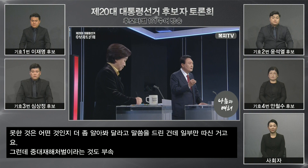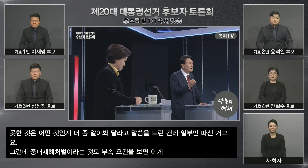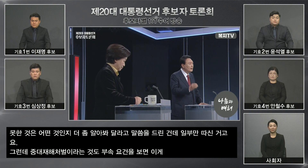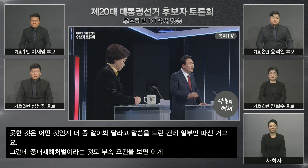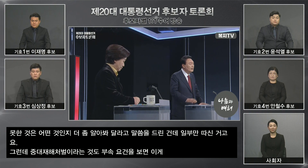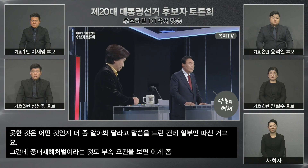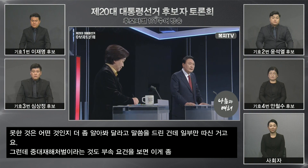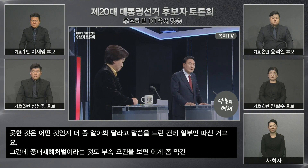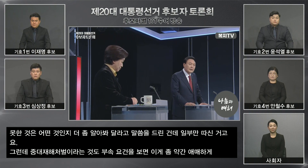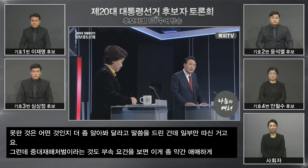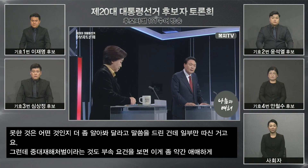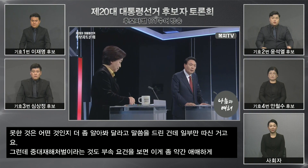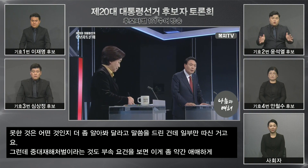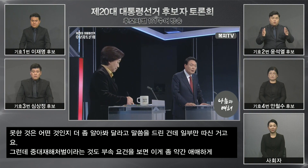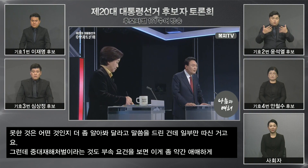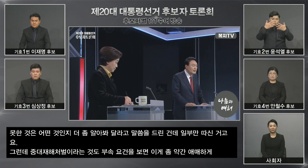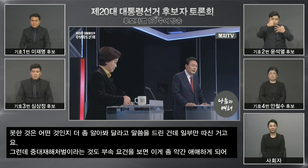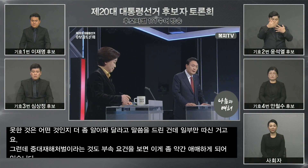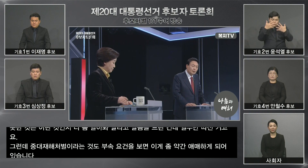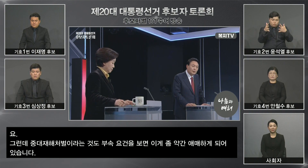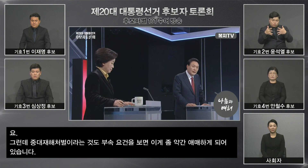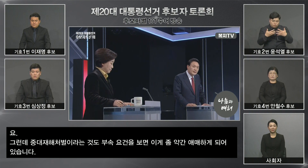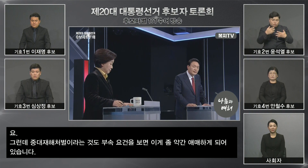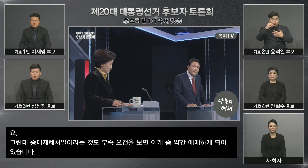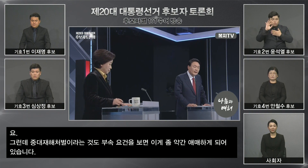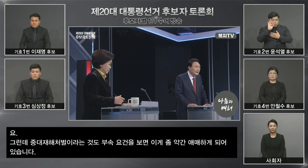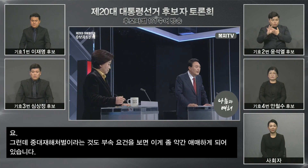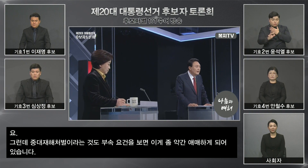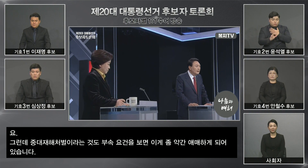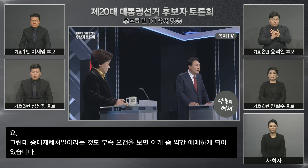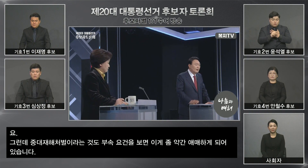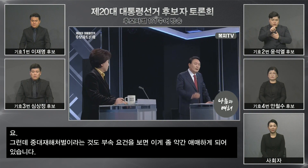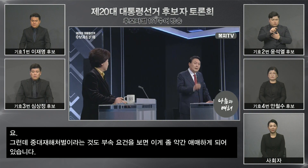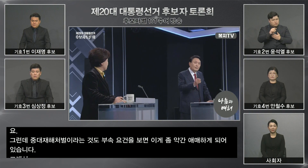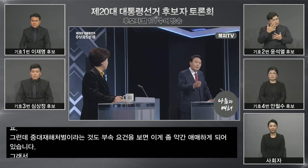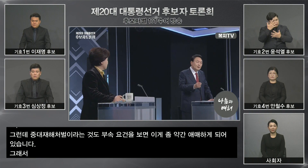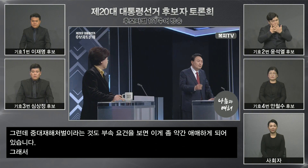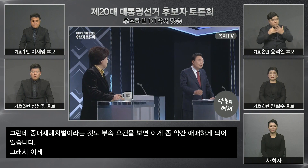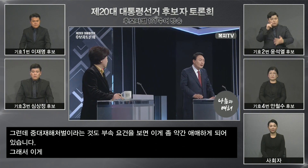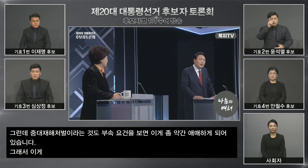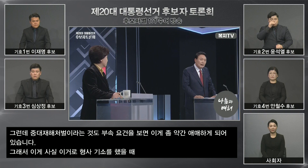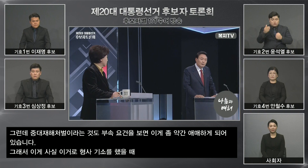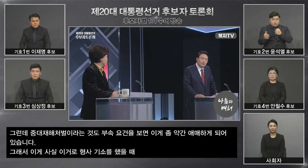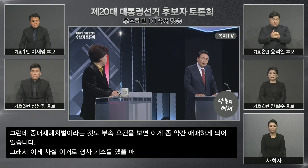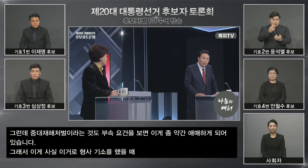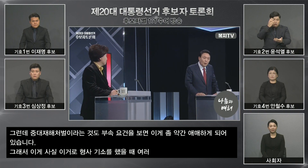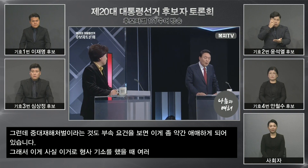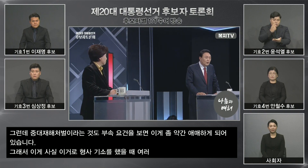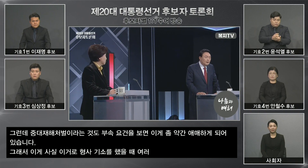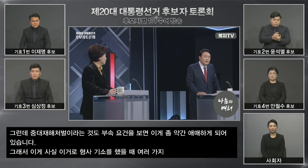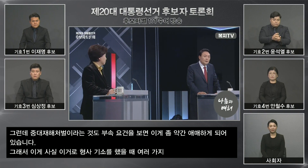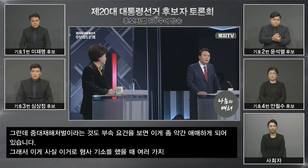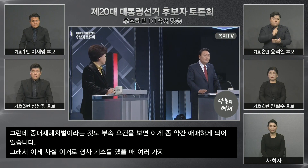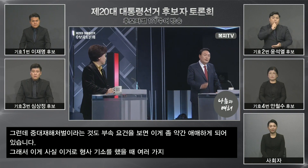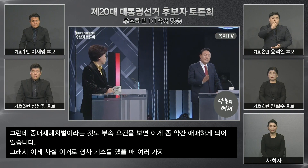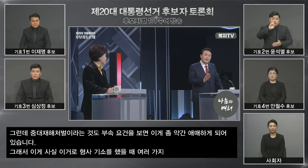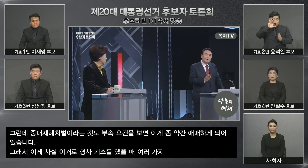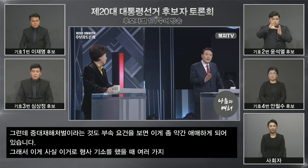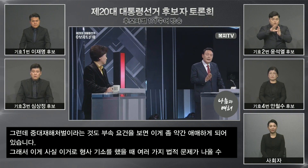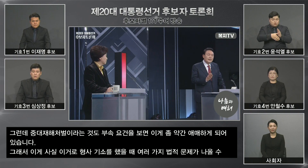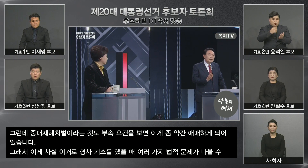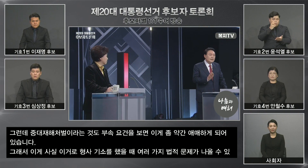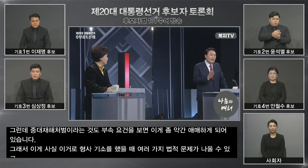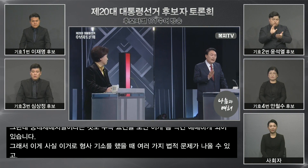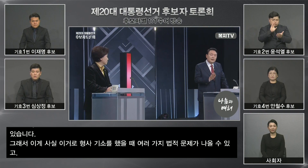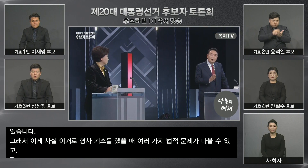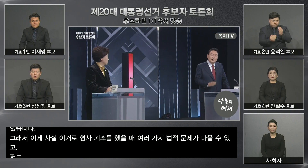있습니다. 그래서 이게 사실 이걸로 형사 기소를 했을 때 여러 가지 법적 문제가 나올 수 있고, 저는 그렇기